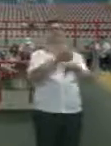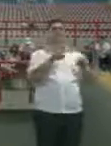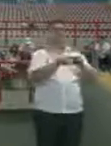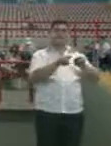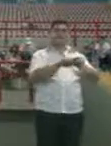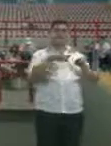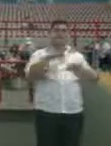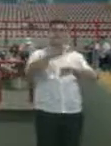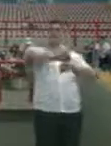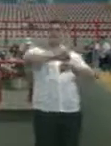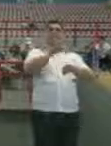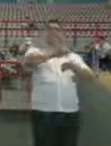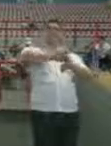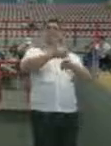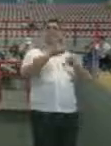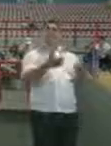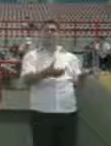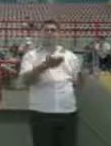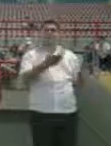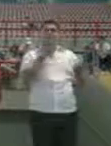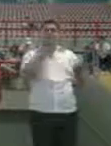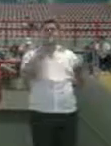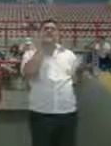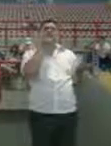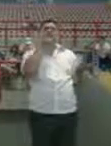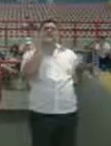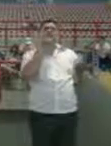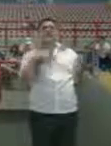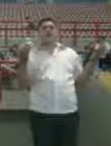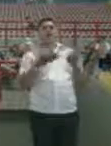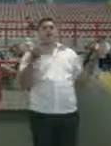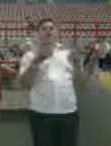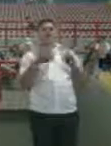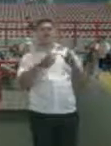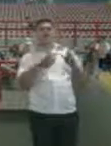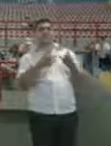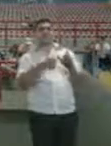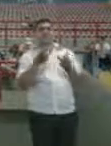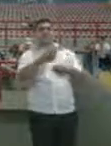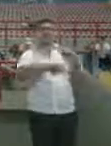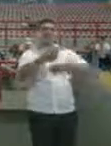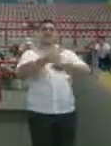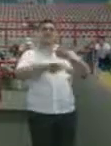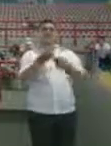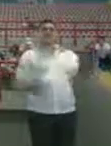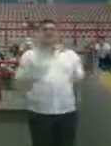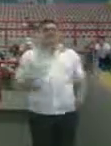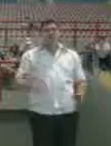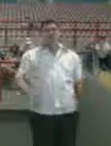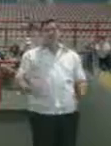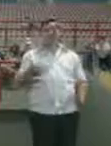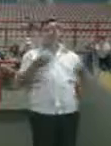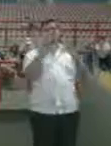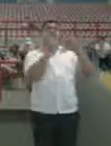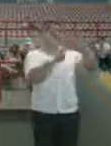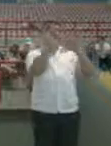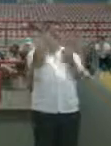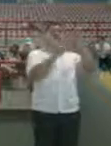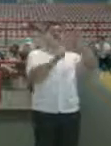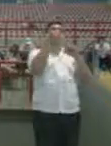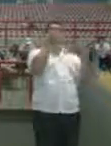as capitais, estão vivendo muito mais do setor terciário, comércio e serviços, e as fábricas estão se deslocando.